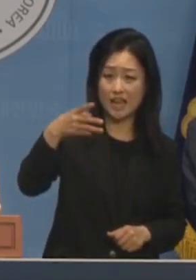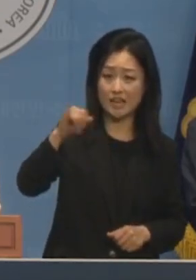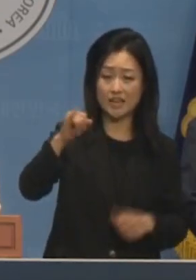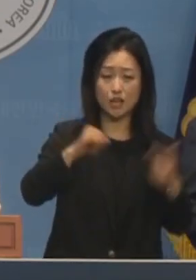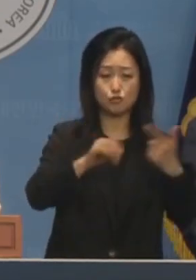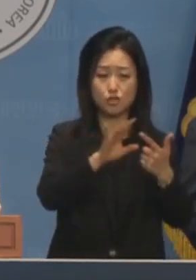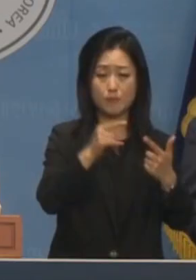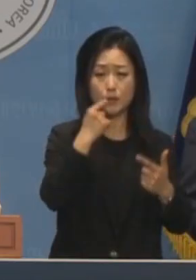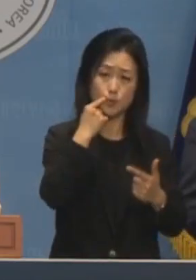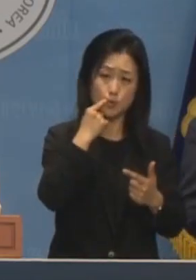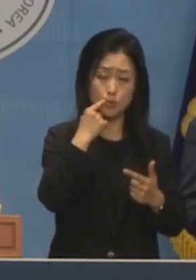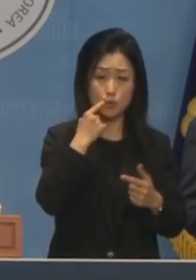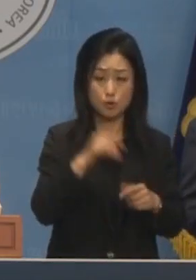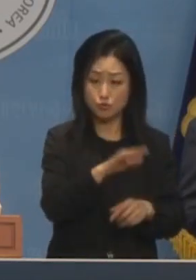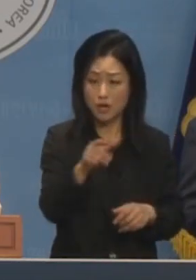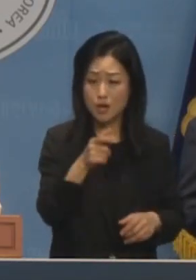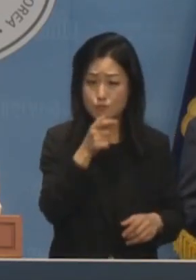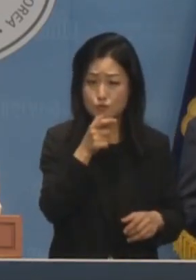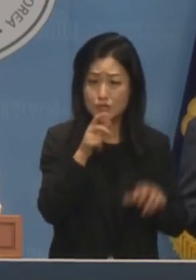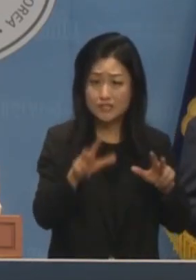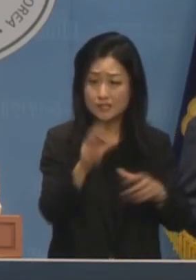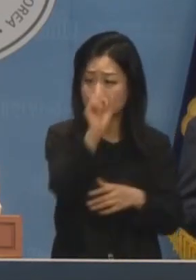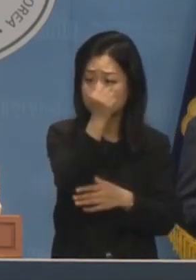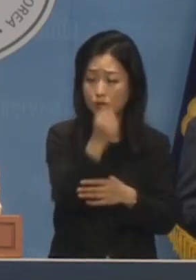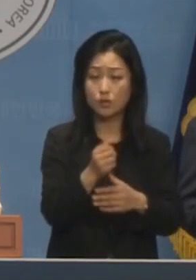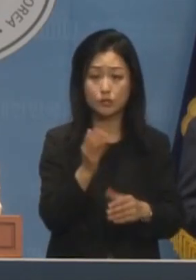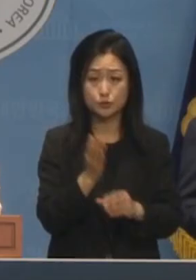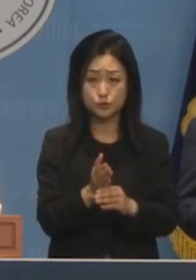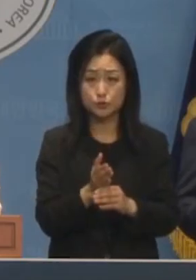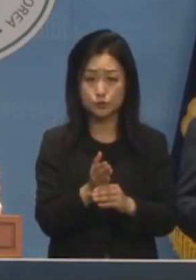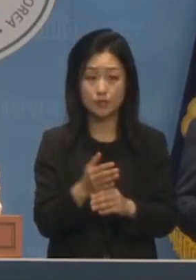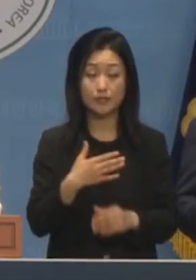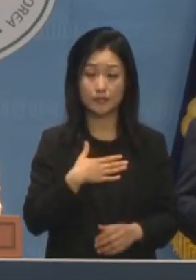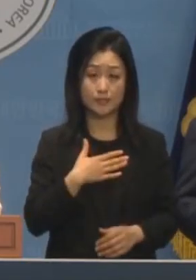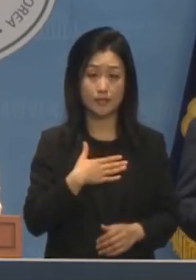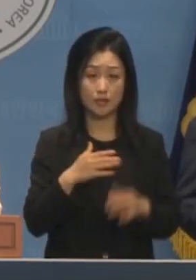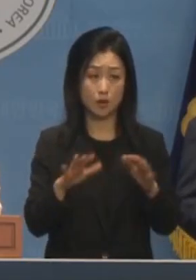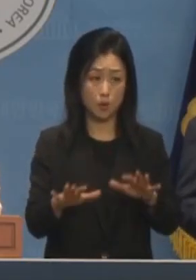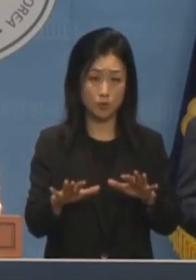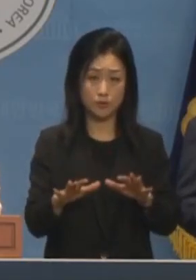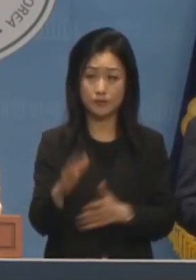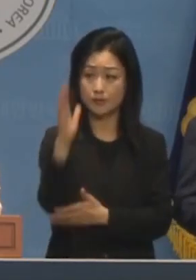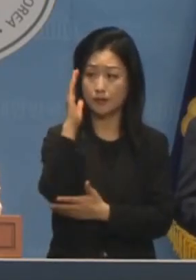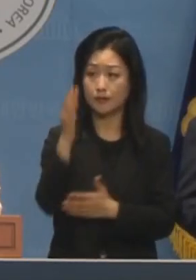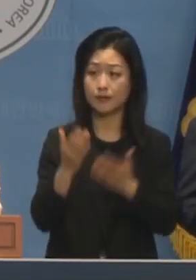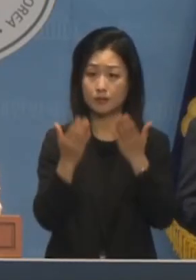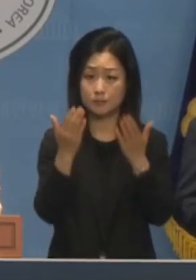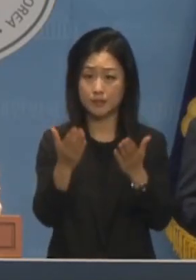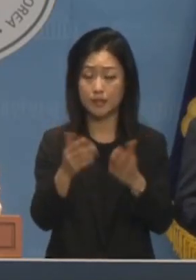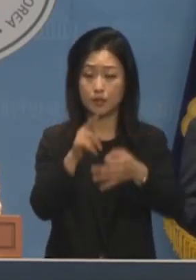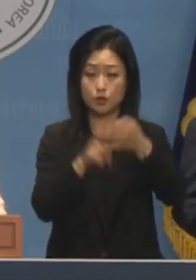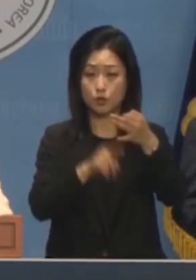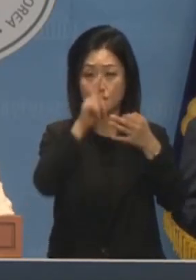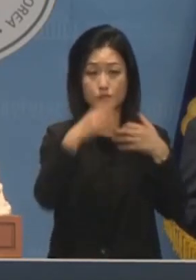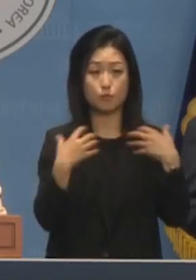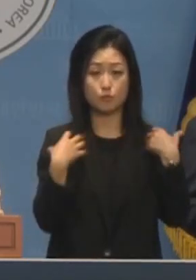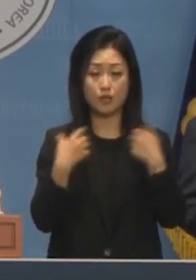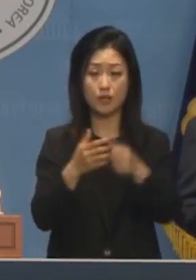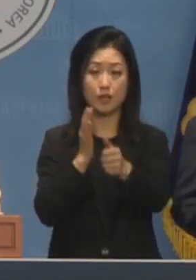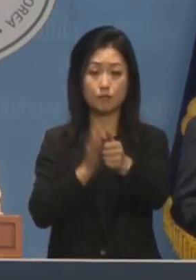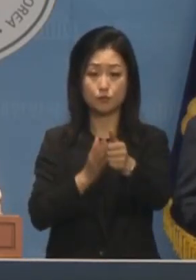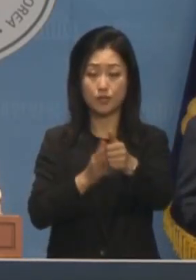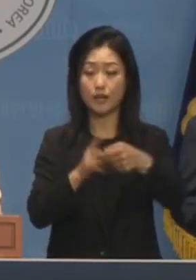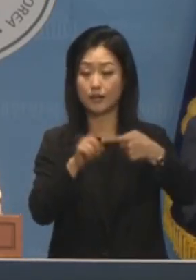넘는 독소로 우리의 식수원이 오염되고 있습니다. 저는 오늘 이 자리를 통해 윤석열 정부에게